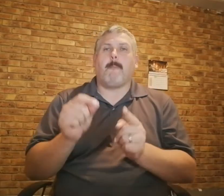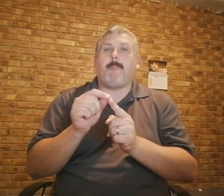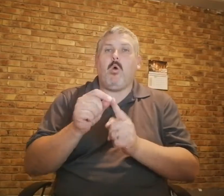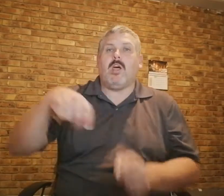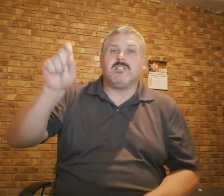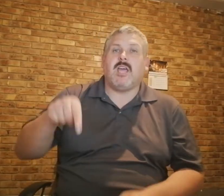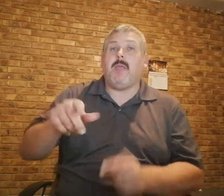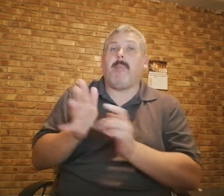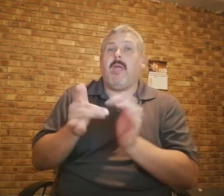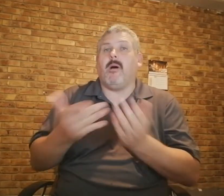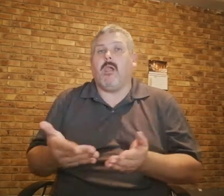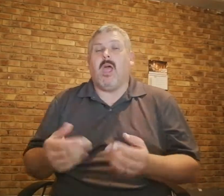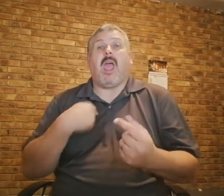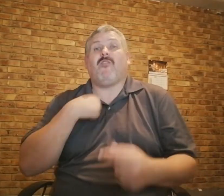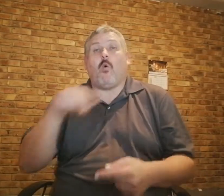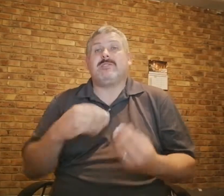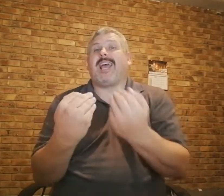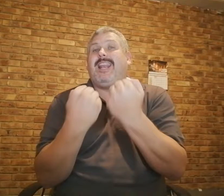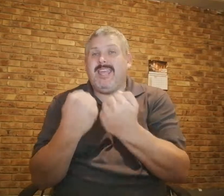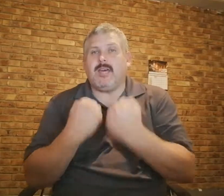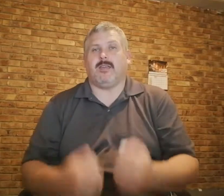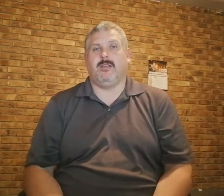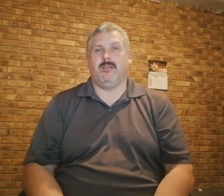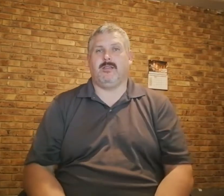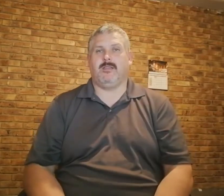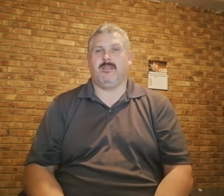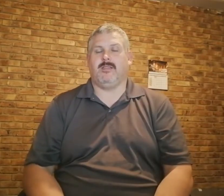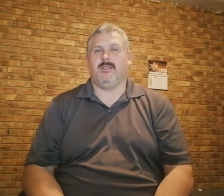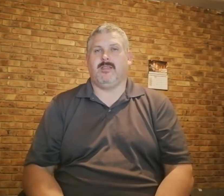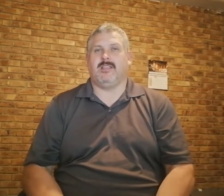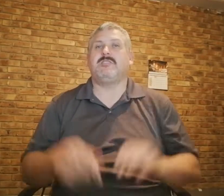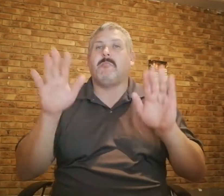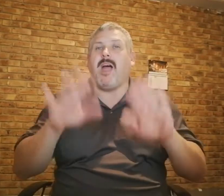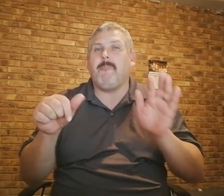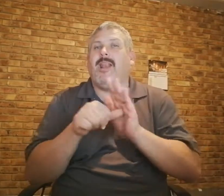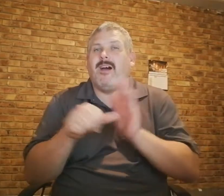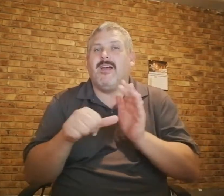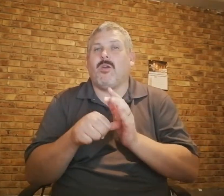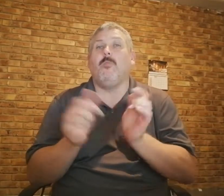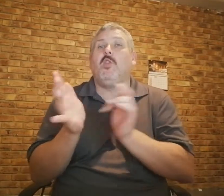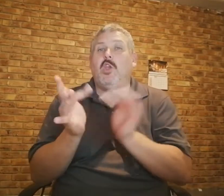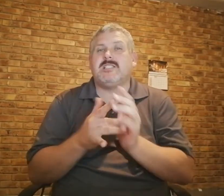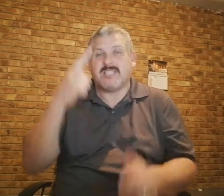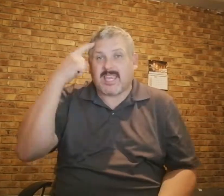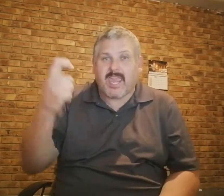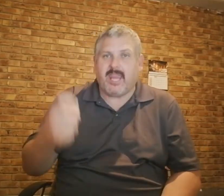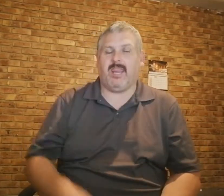Maar Paulus in die Bijbel het vir ons geleer. Dit is baie belangig om Jesus te ken.